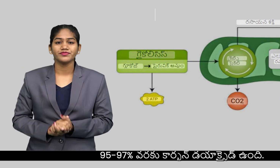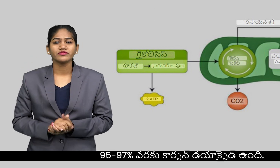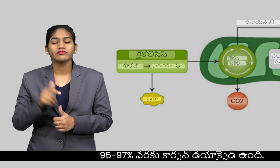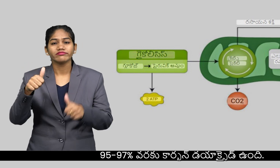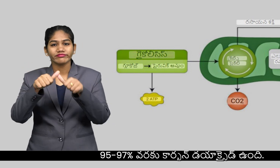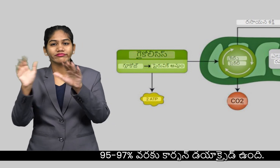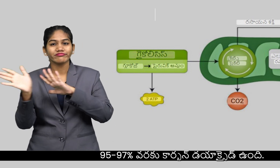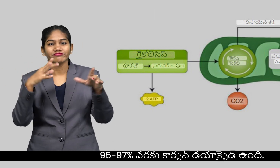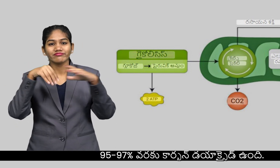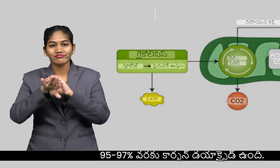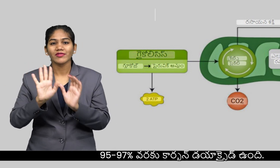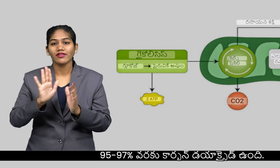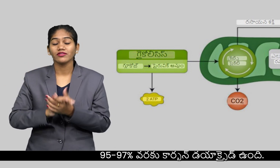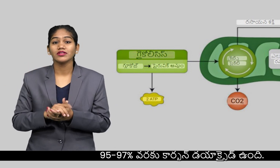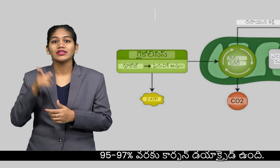ఉంది.